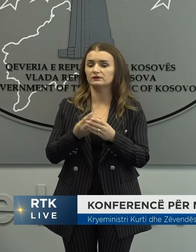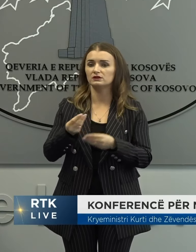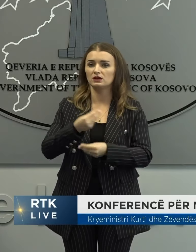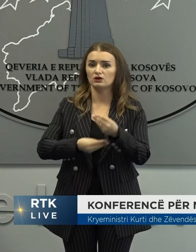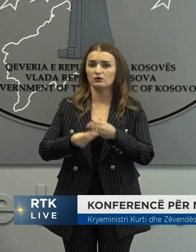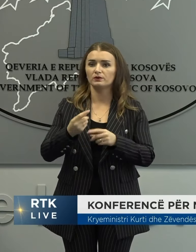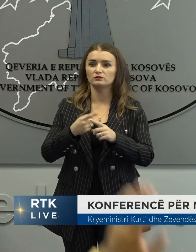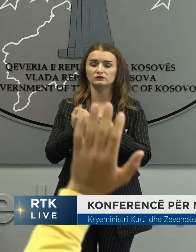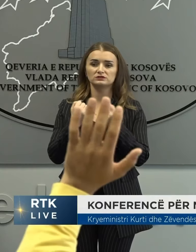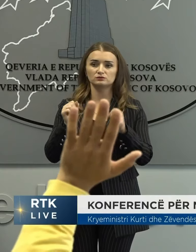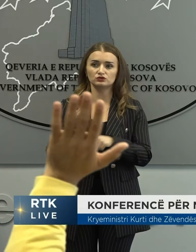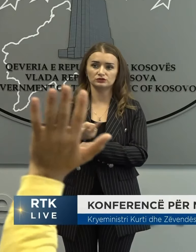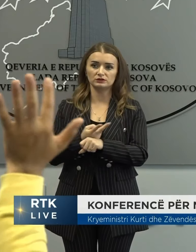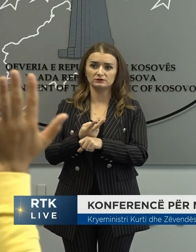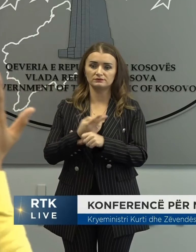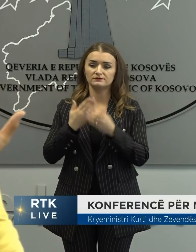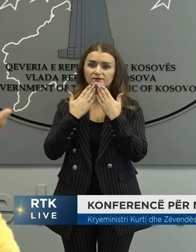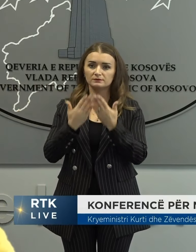shtetit. Faleminderit shumë.